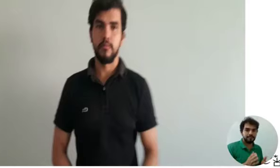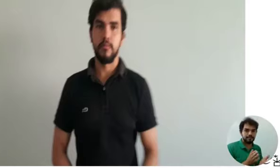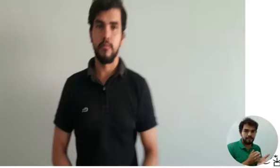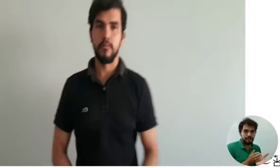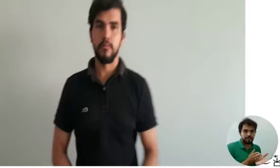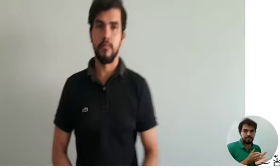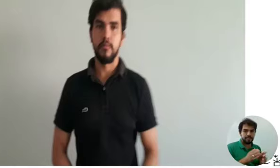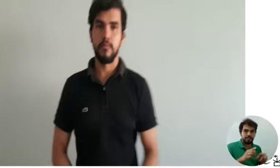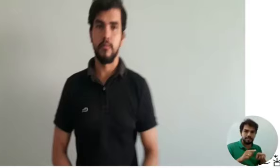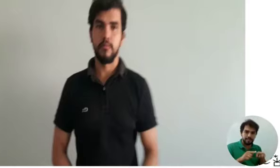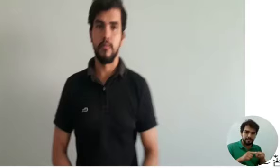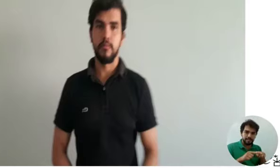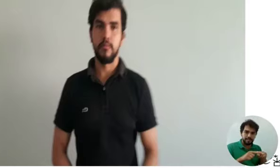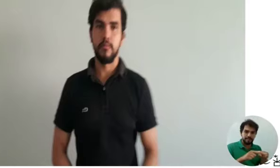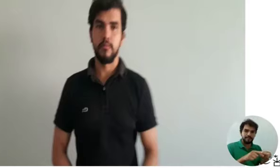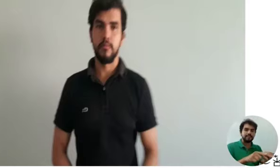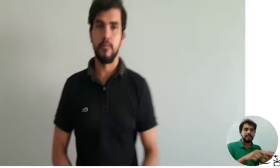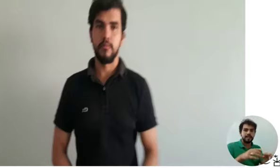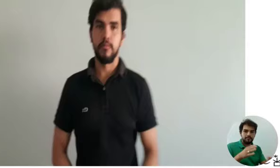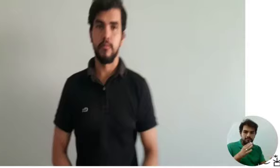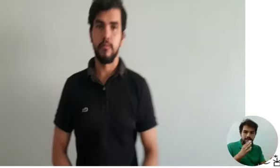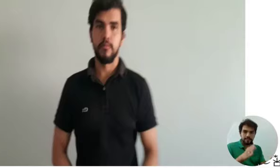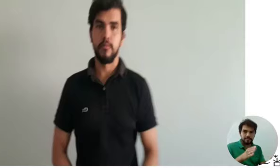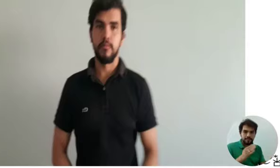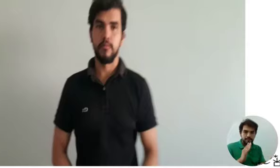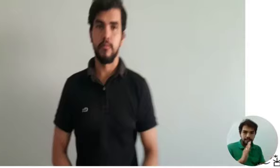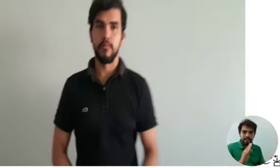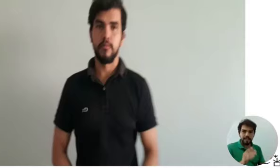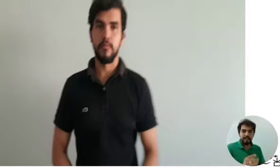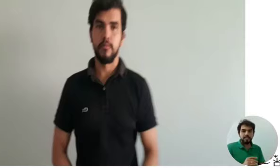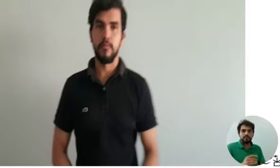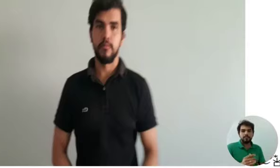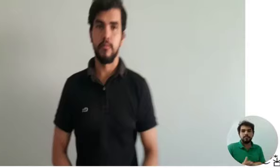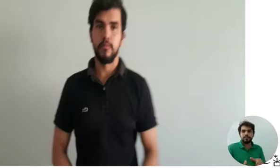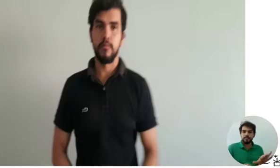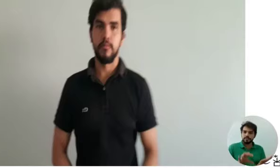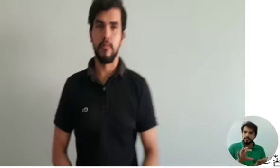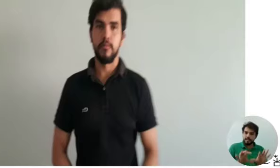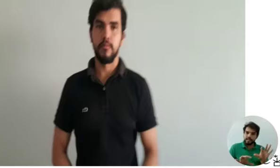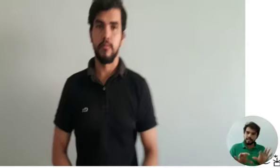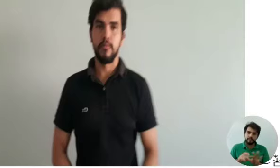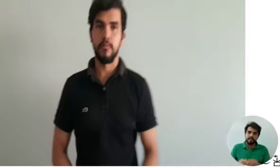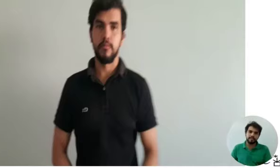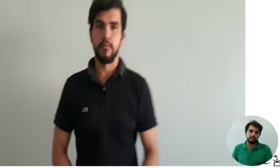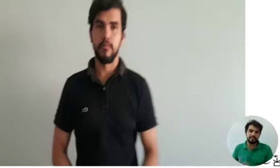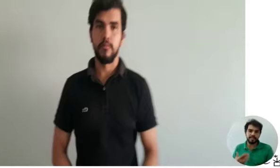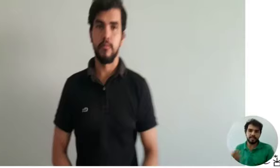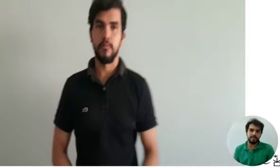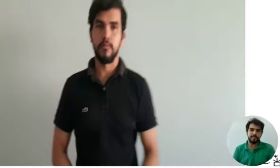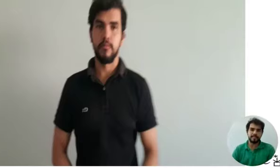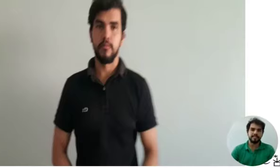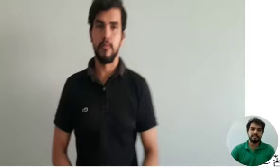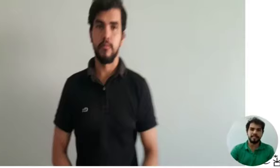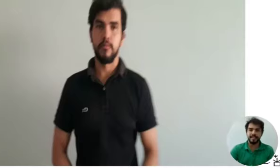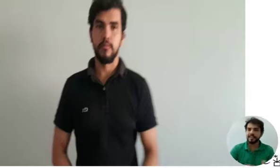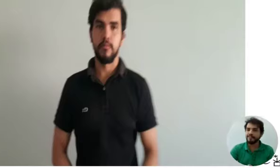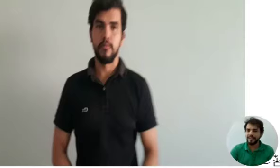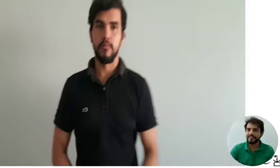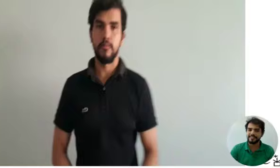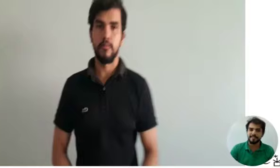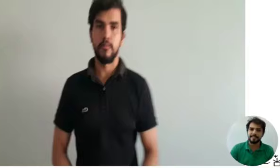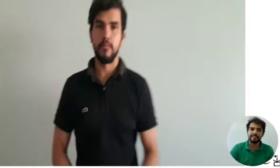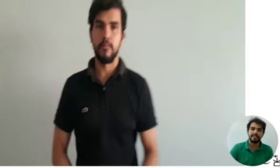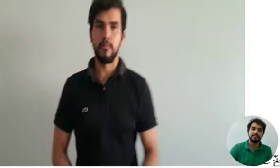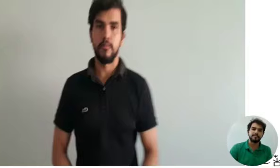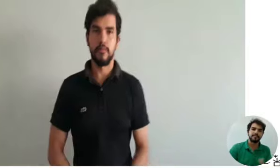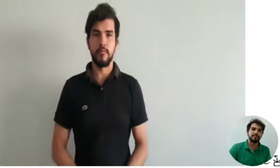ela tem que ser fiel, no sentido de ser assim, o que ele disse eu falei, só que eu posso adequar de uma maneira que fique mais